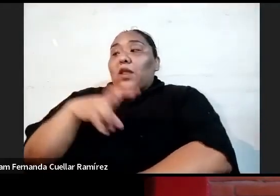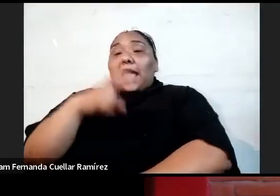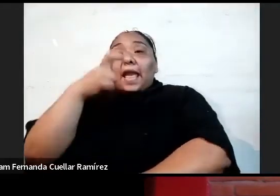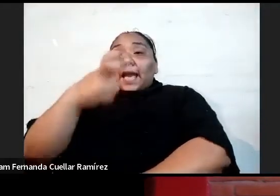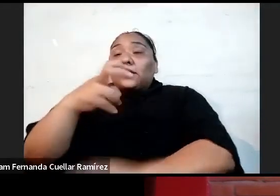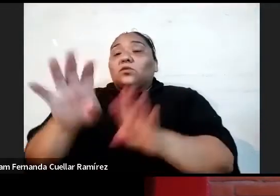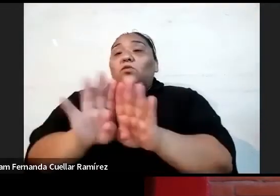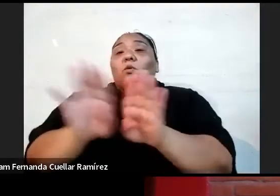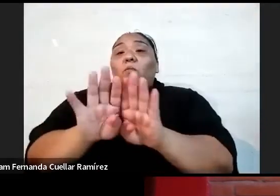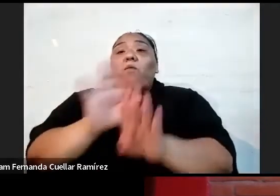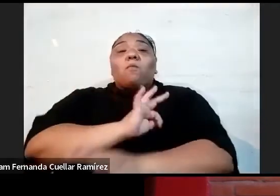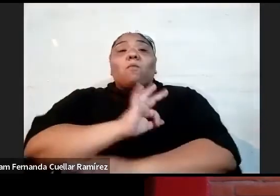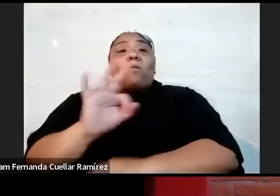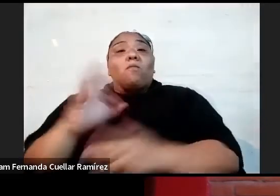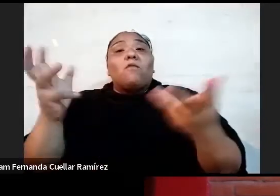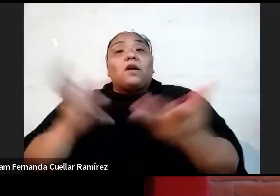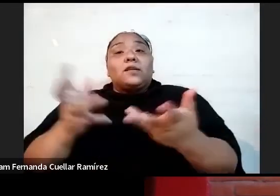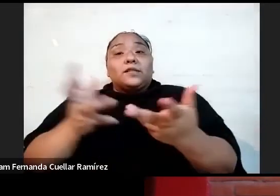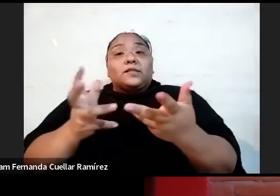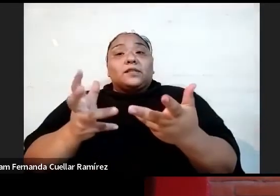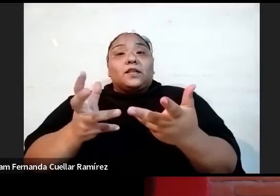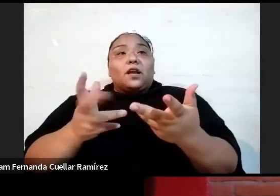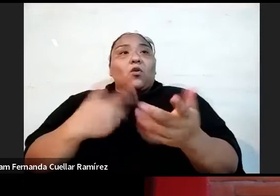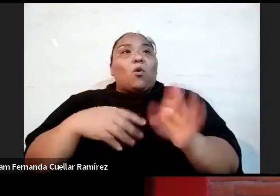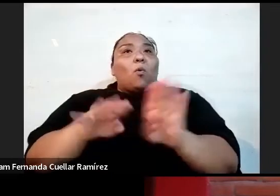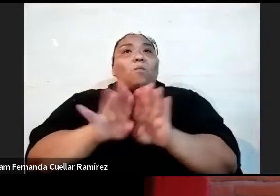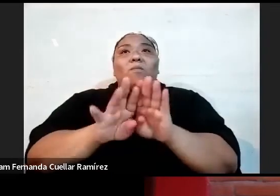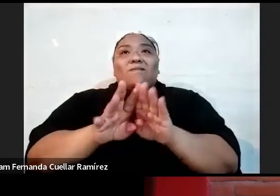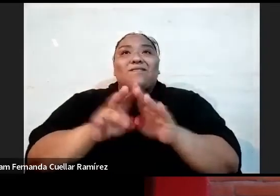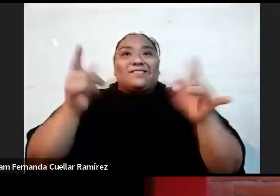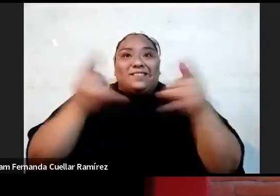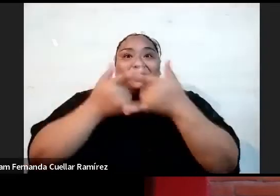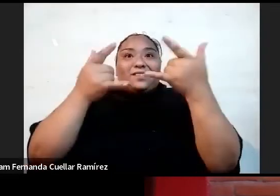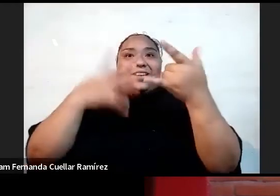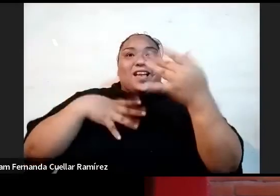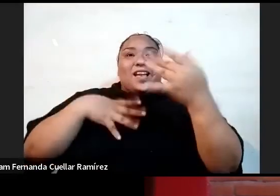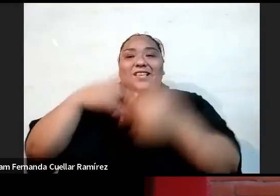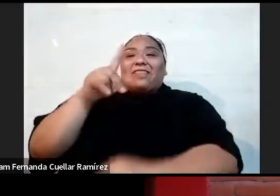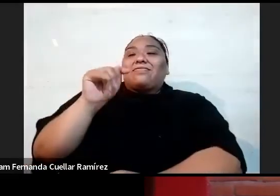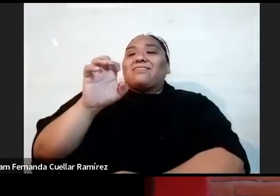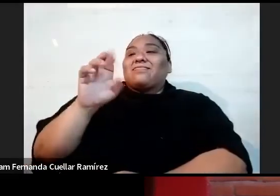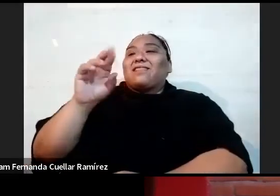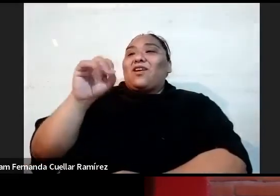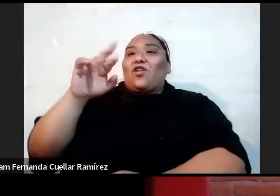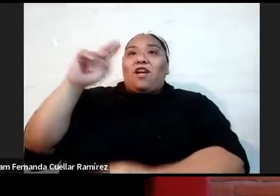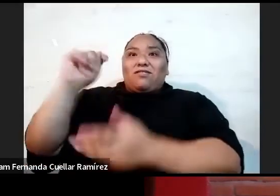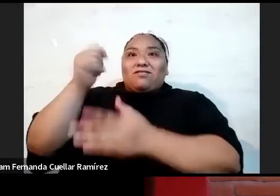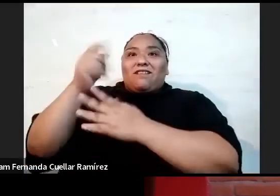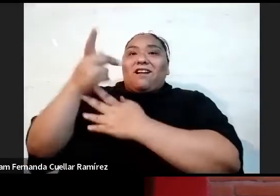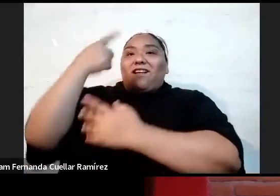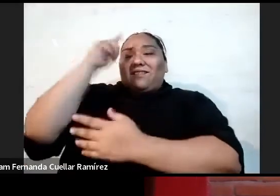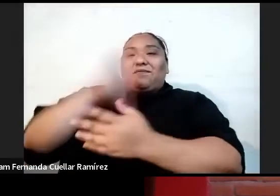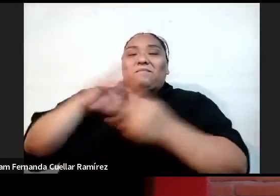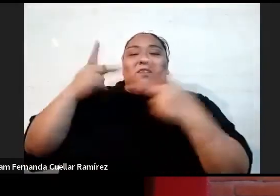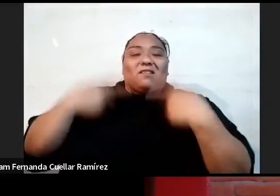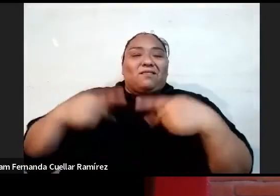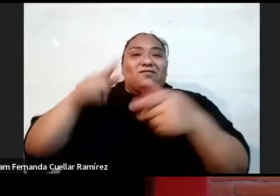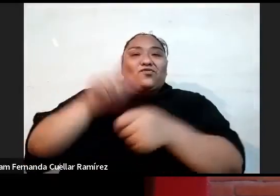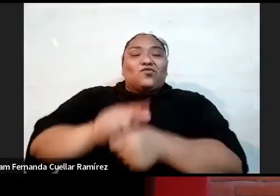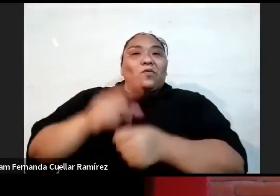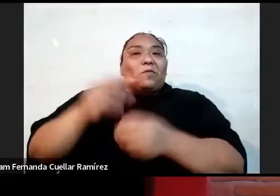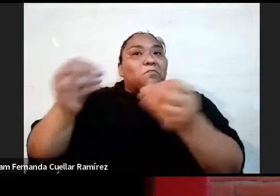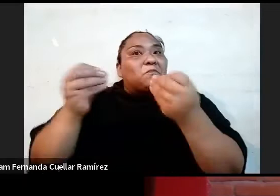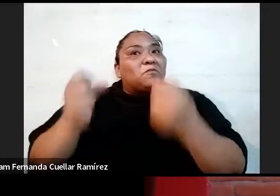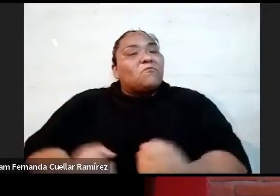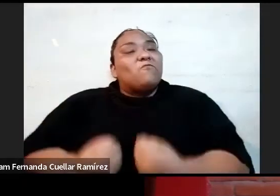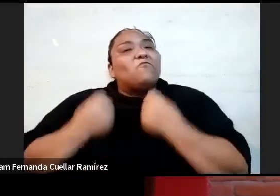digamos, una especie de teoría personal muy poderosa. Entonces, me fascinó justo por